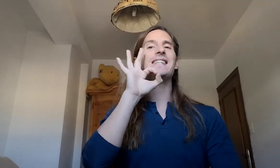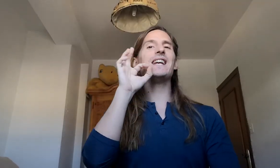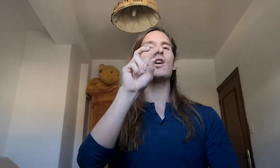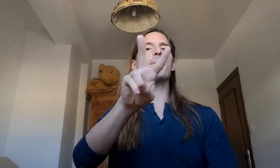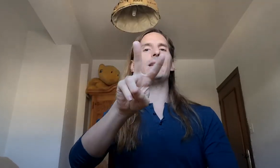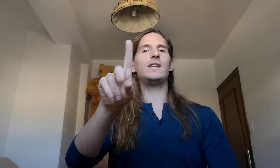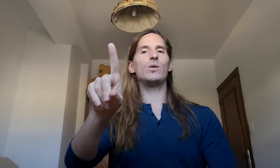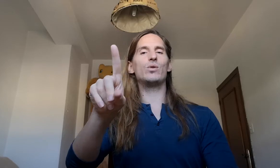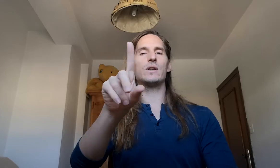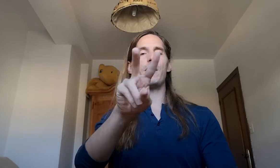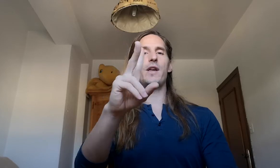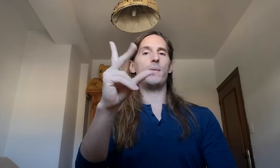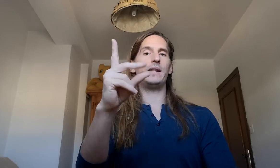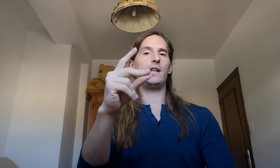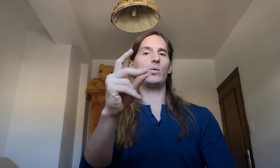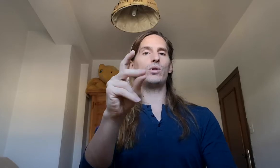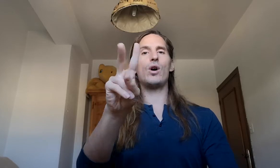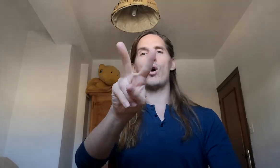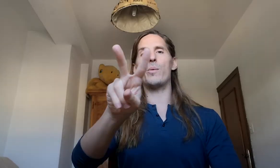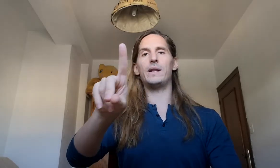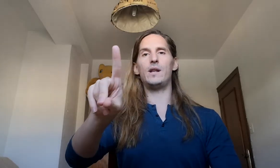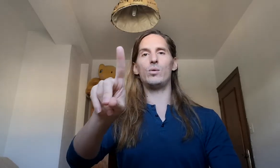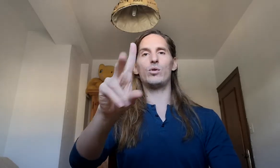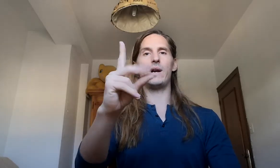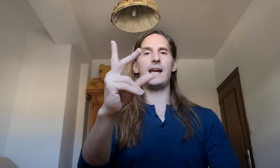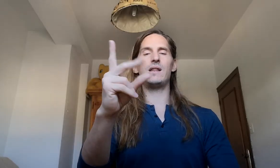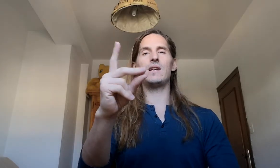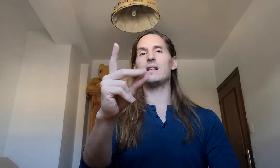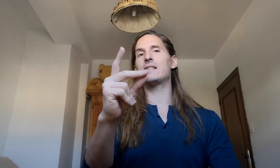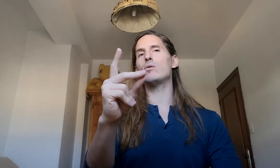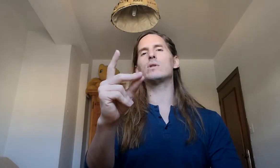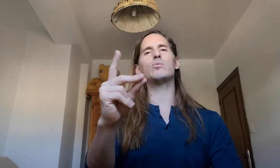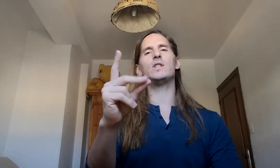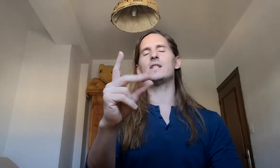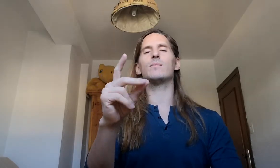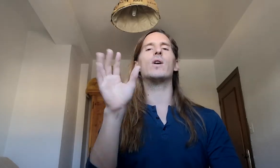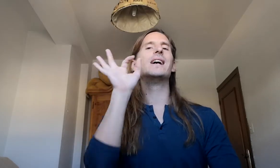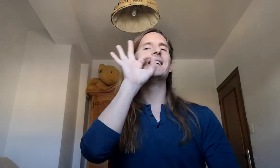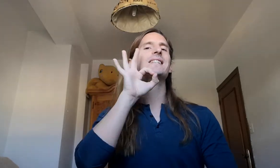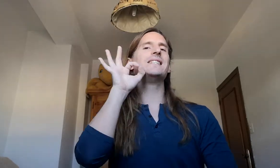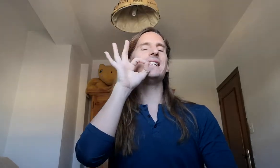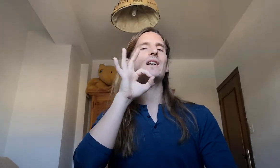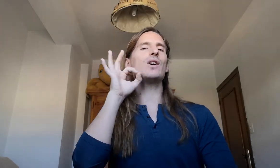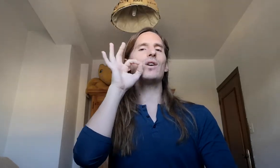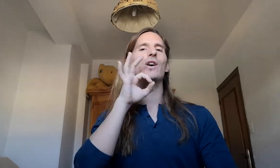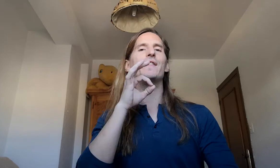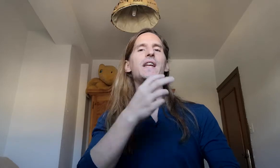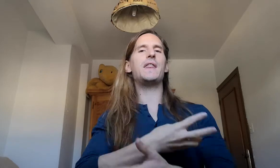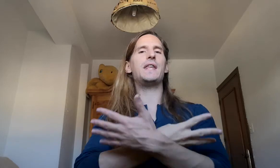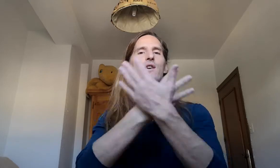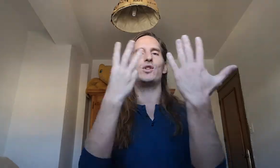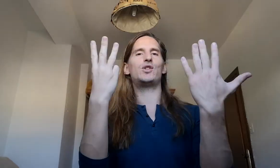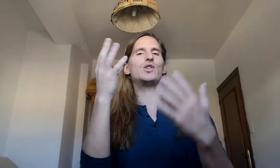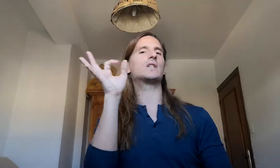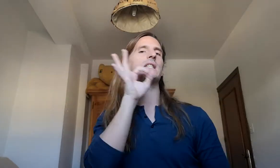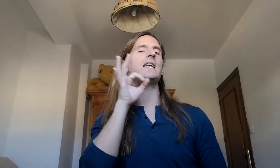Siglo XXI. Se puede hacer o 21 o 21. Este se usa muchísimo. Siglo XVIII,